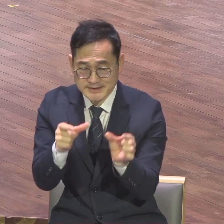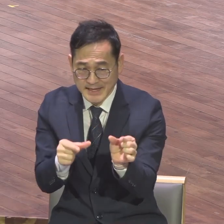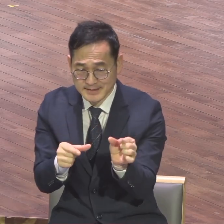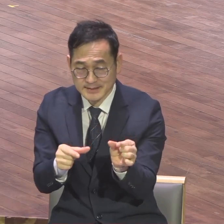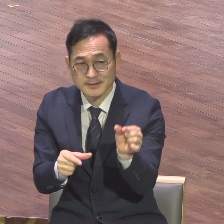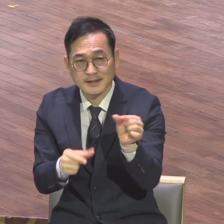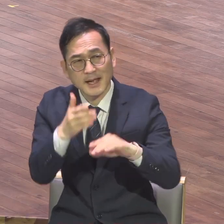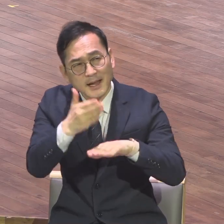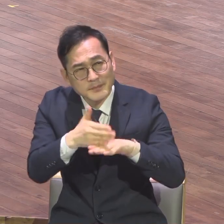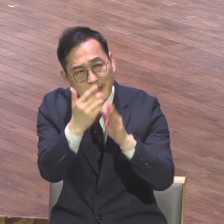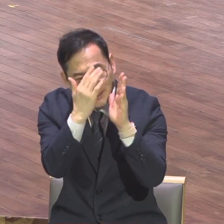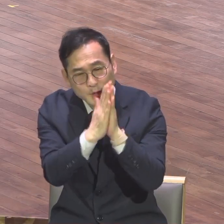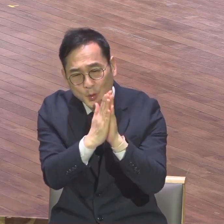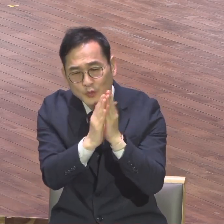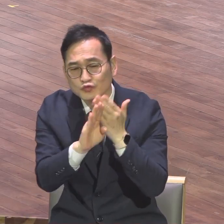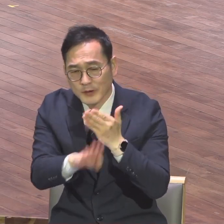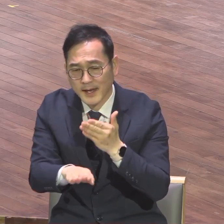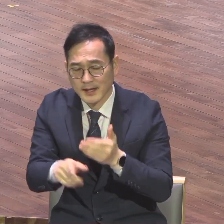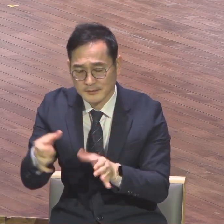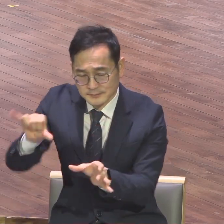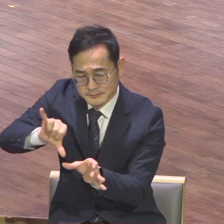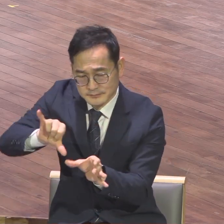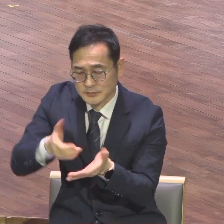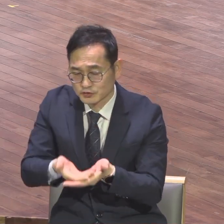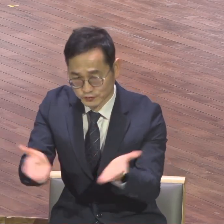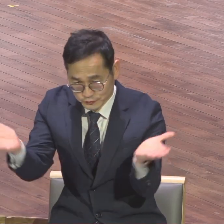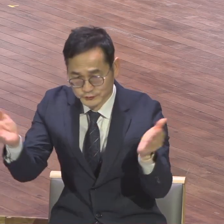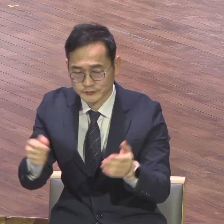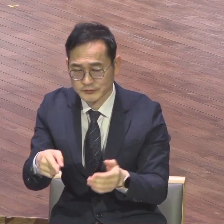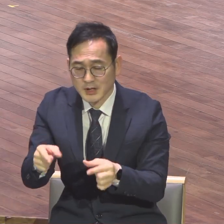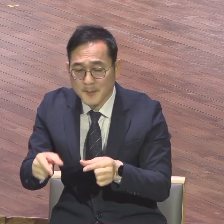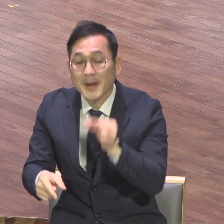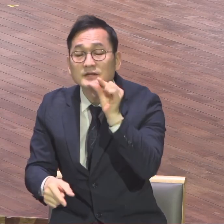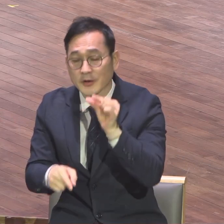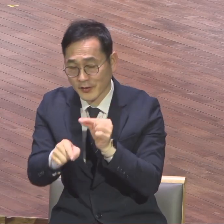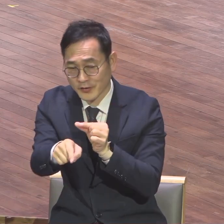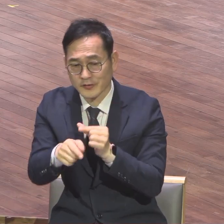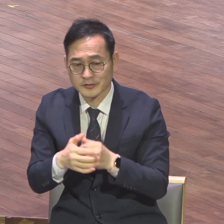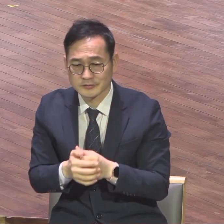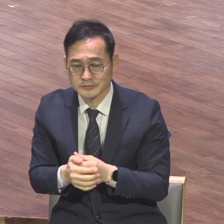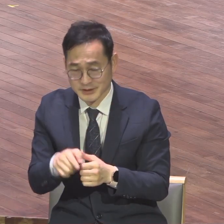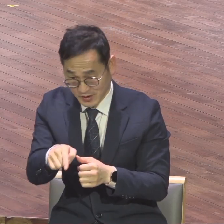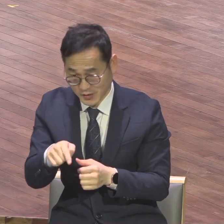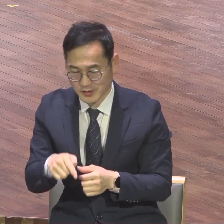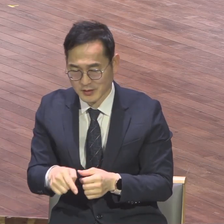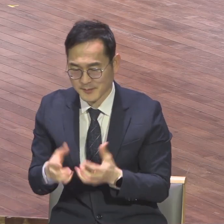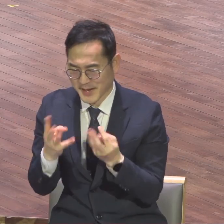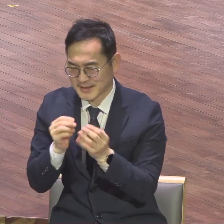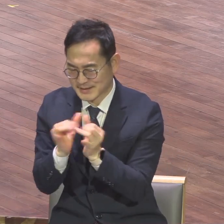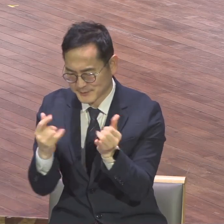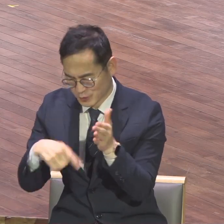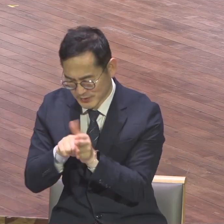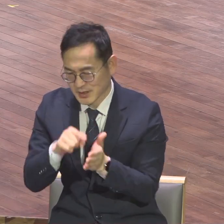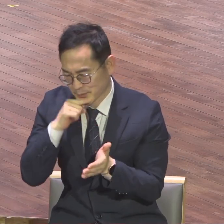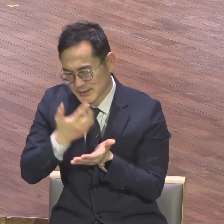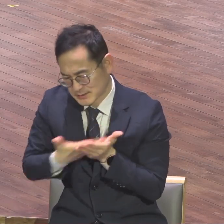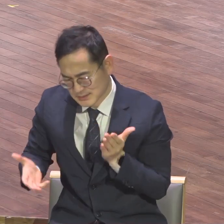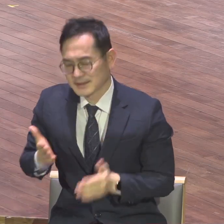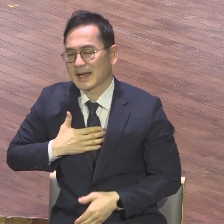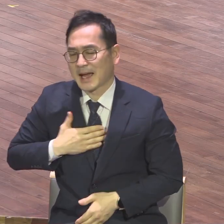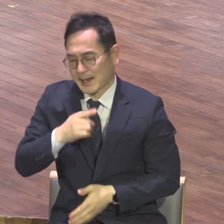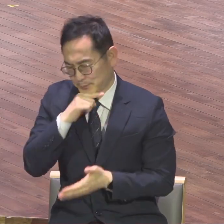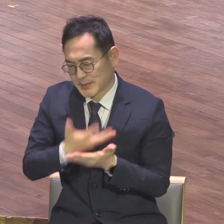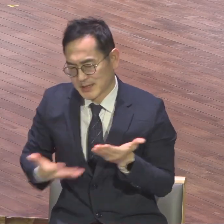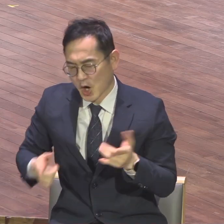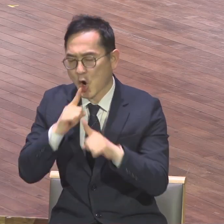가져서 감사하기도 하시고 그들에게 주시니 다 이를 마시매 이르시되 이것은 많은 사람을 위하여 흘리는 나의 피